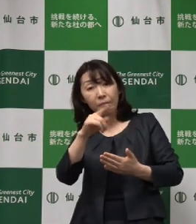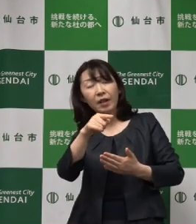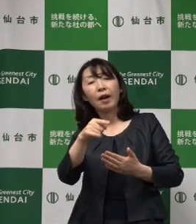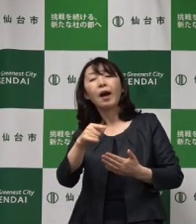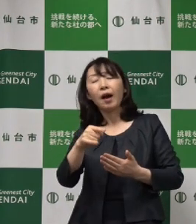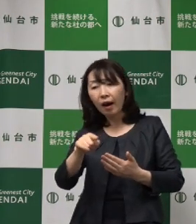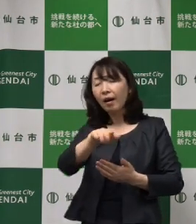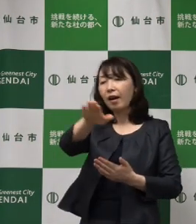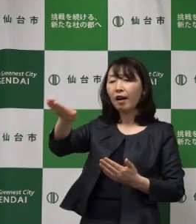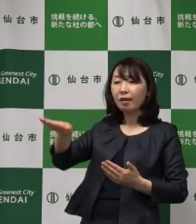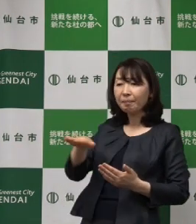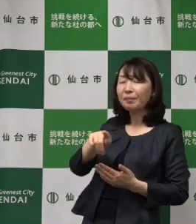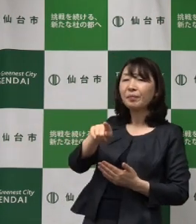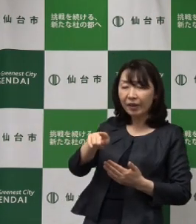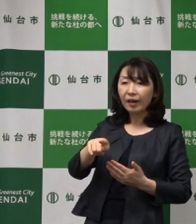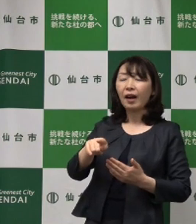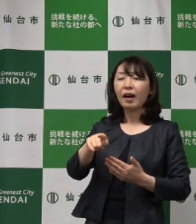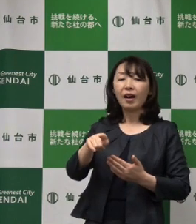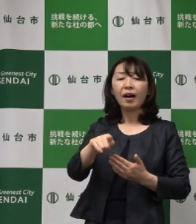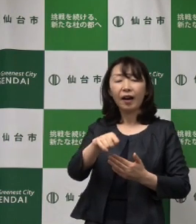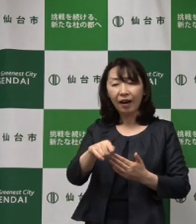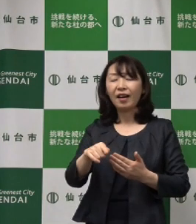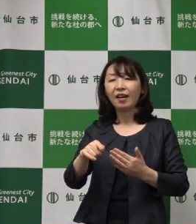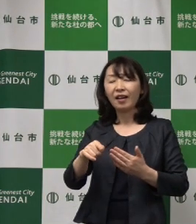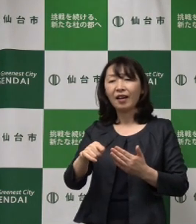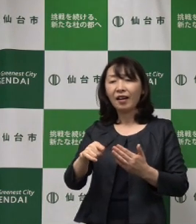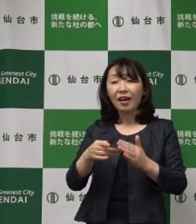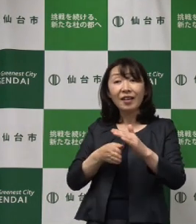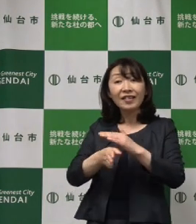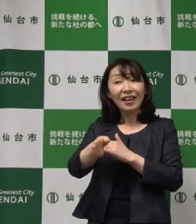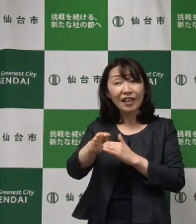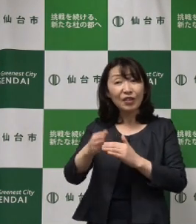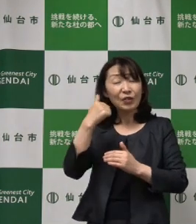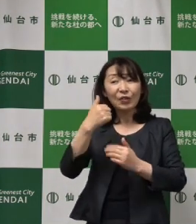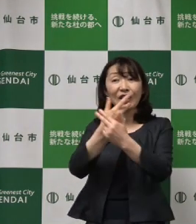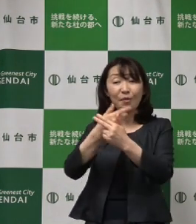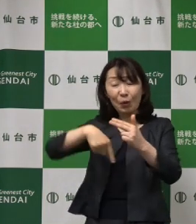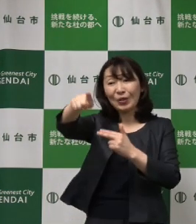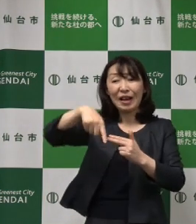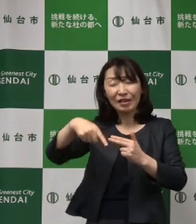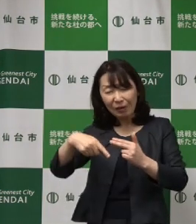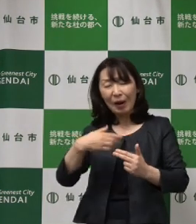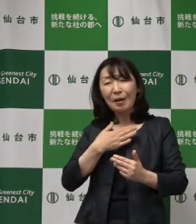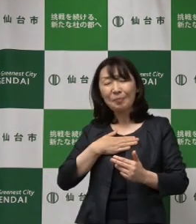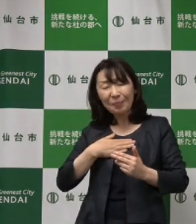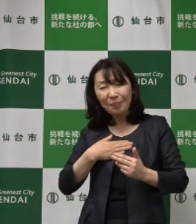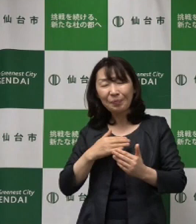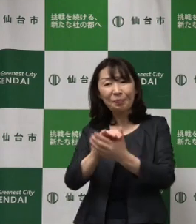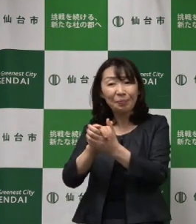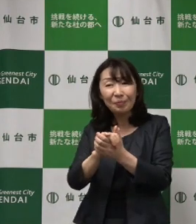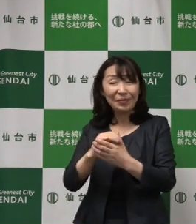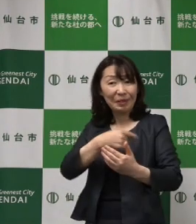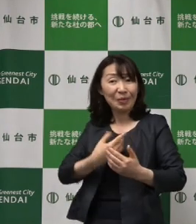南北線の車両というのが愛されているんだなということ、親しまれているんだなということを改めて認識をするとともに、進化